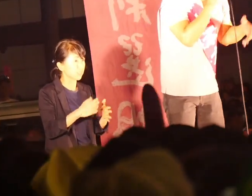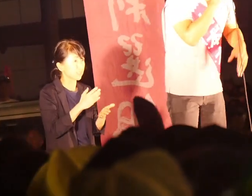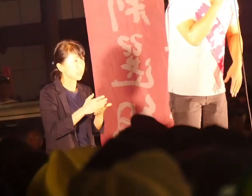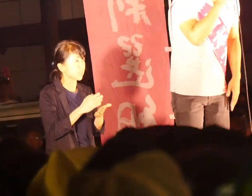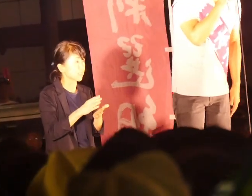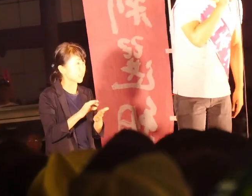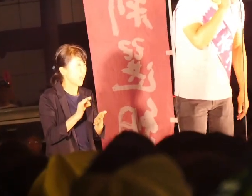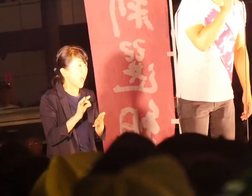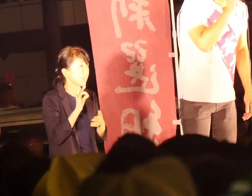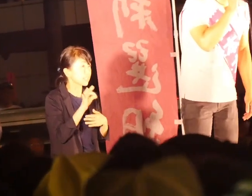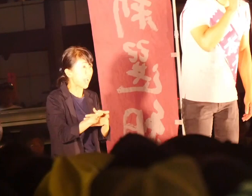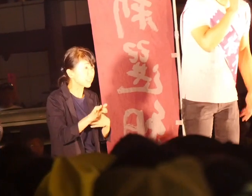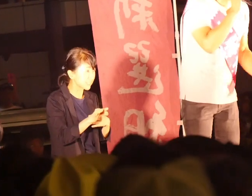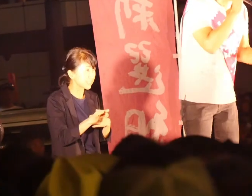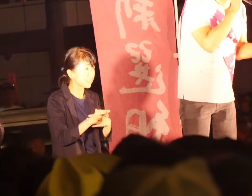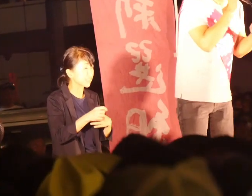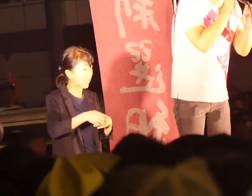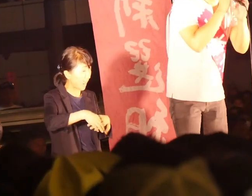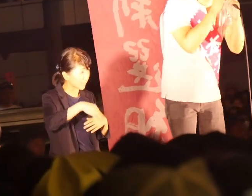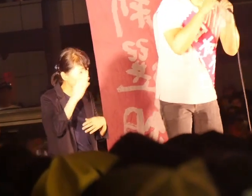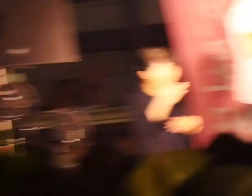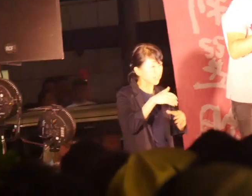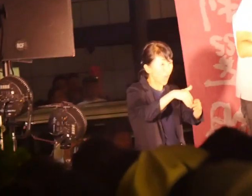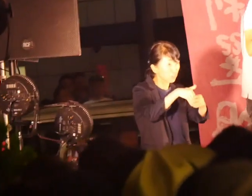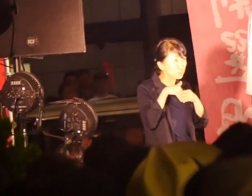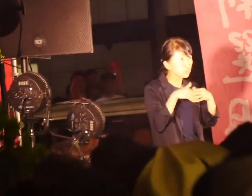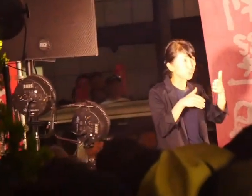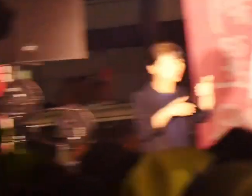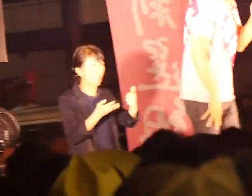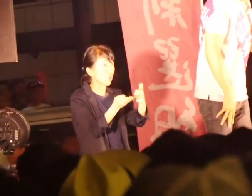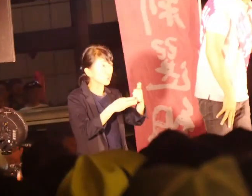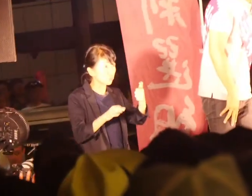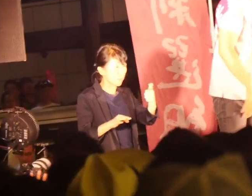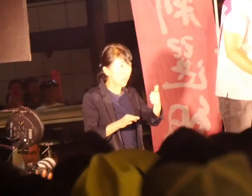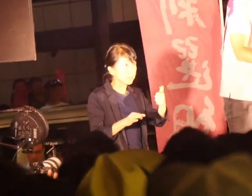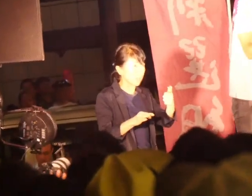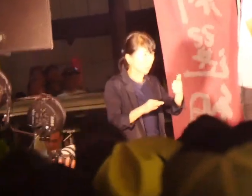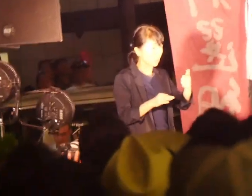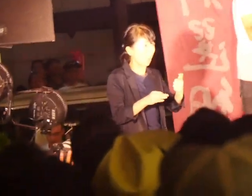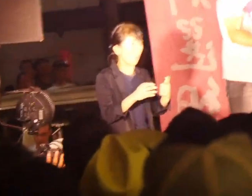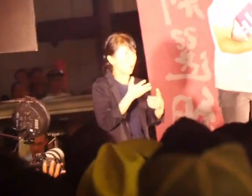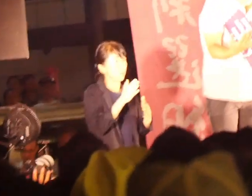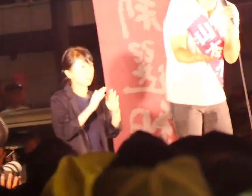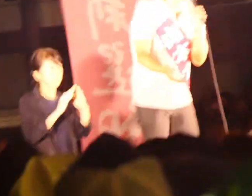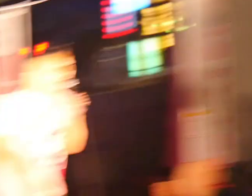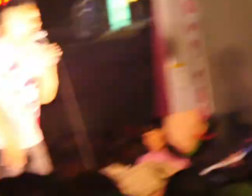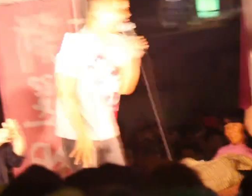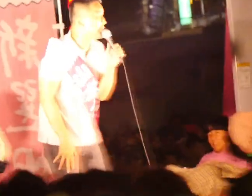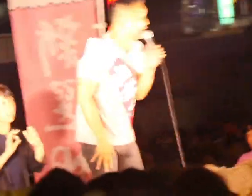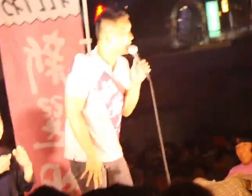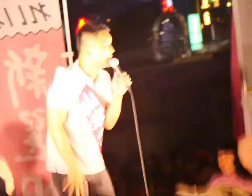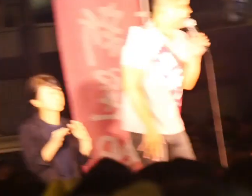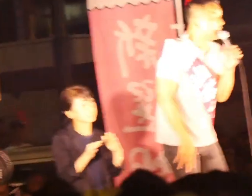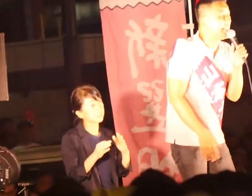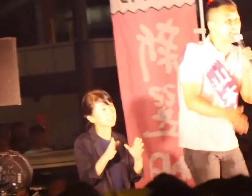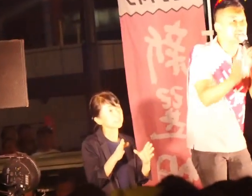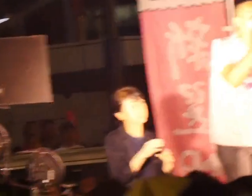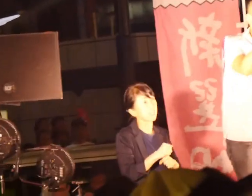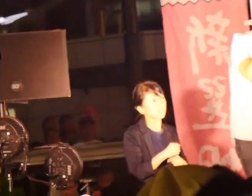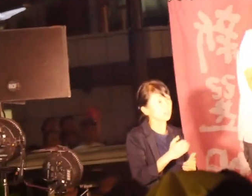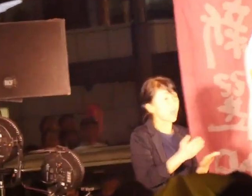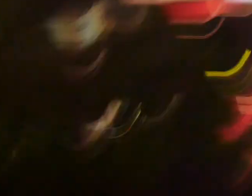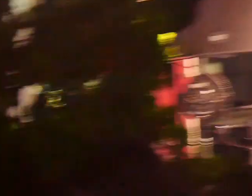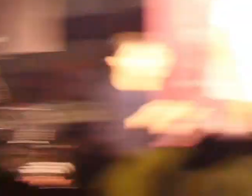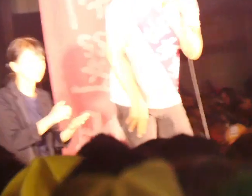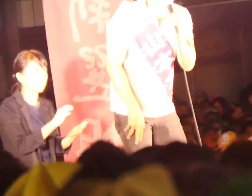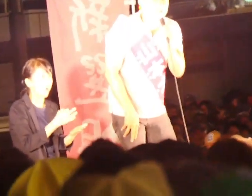収入の5割、収入の5割は確実に家賃に消える。それで余ったお金で消費する、生活苦